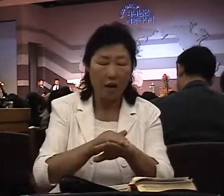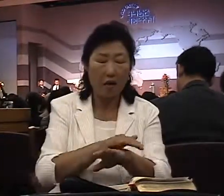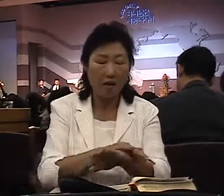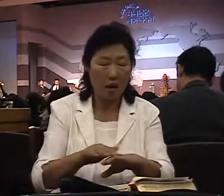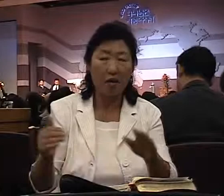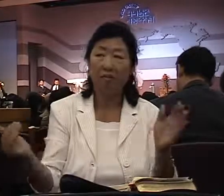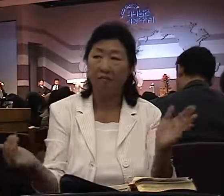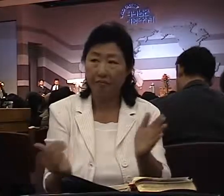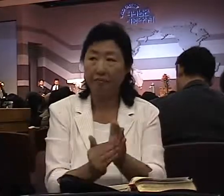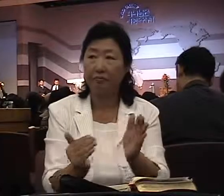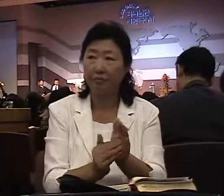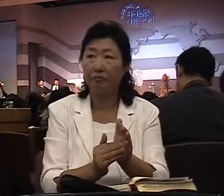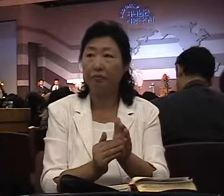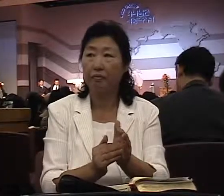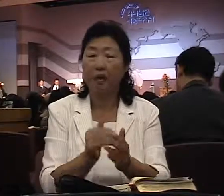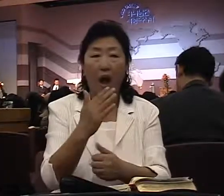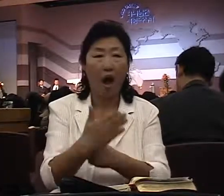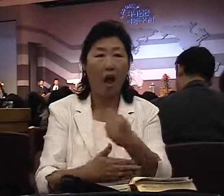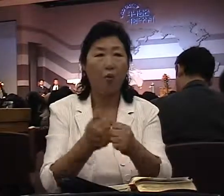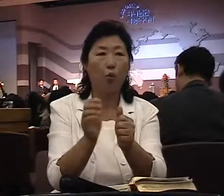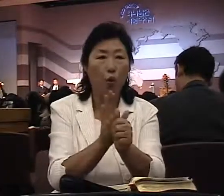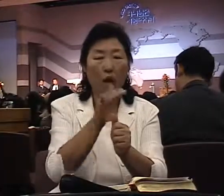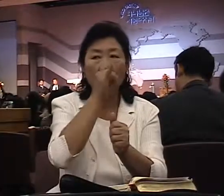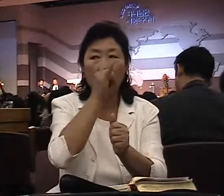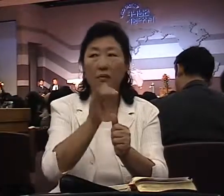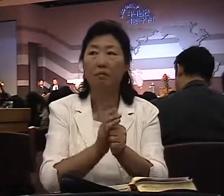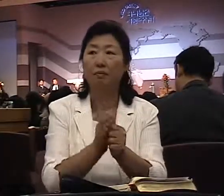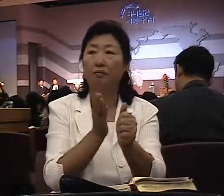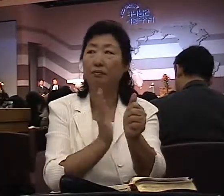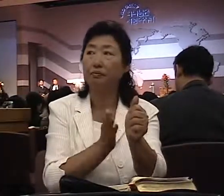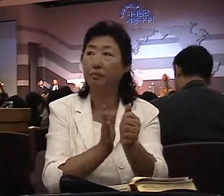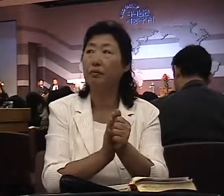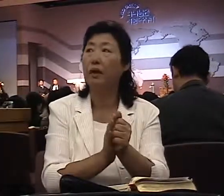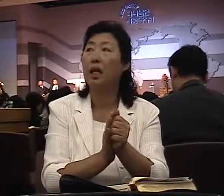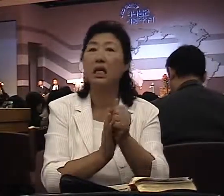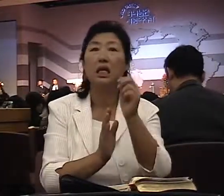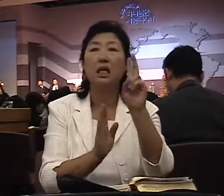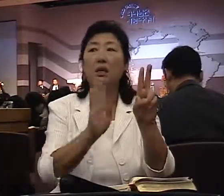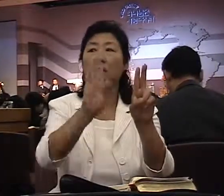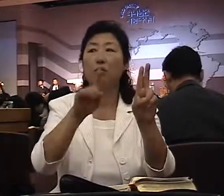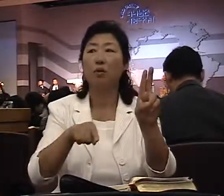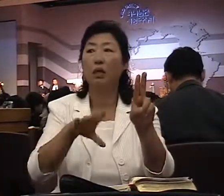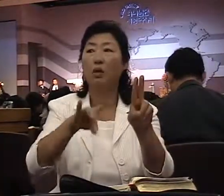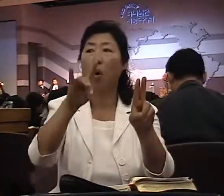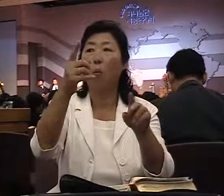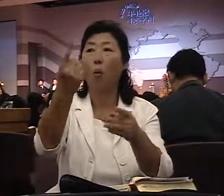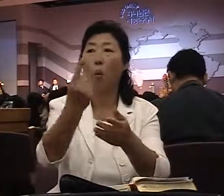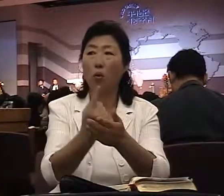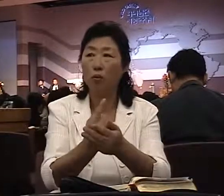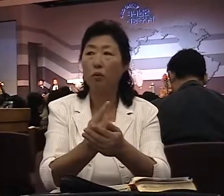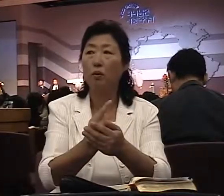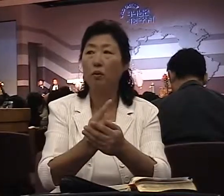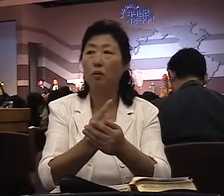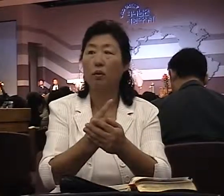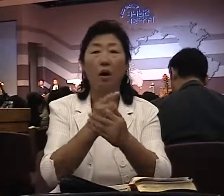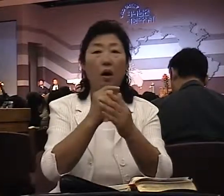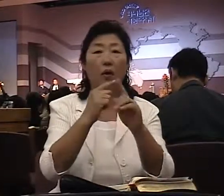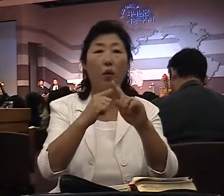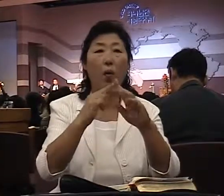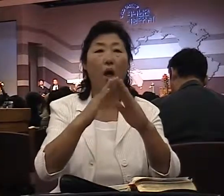바랍니다. 이부 예배에 처음 오시거나 저희 교회를 방문하시는 분 계시면 감사합니다. 예배 마치고 나가실 때 본당